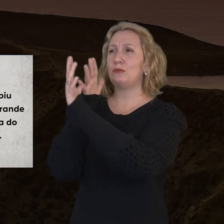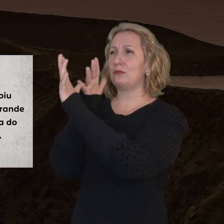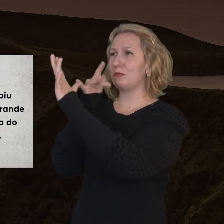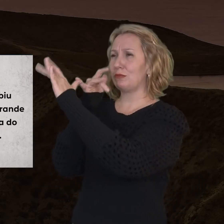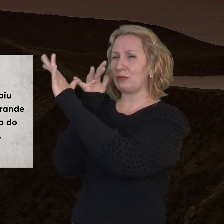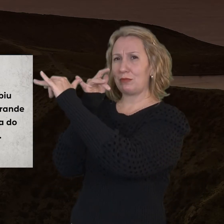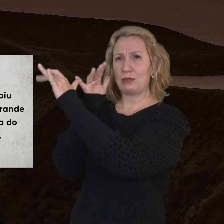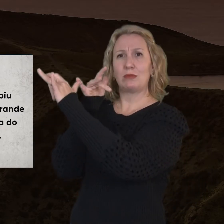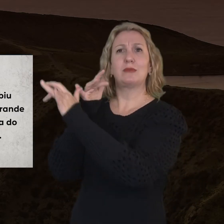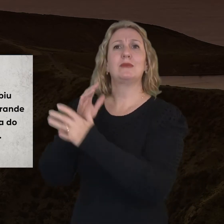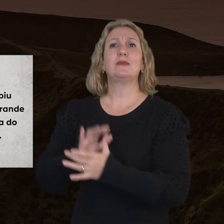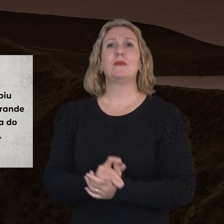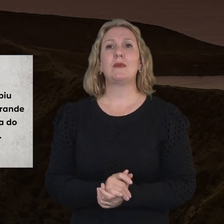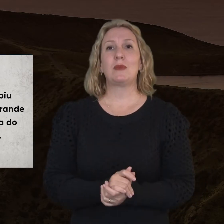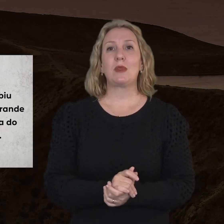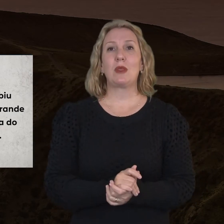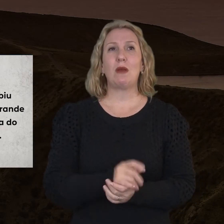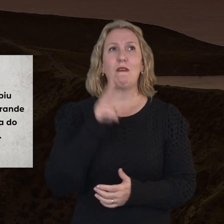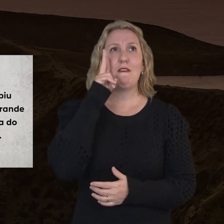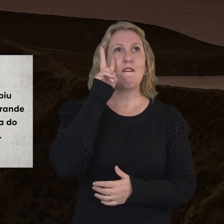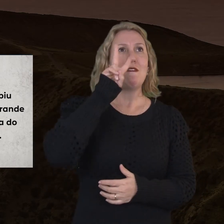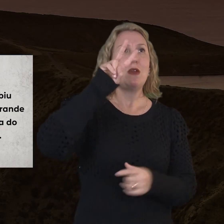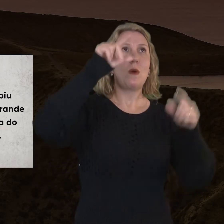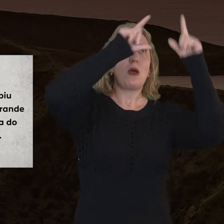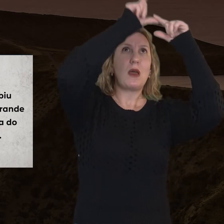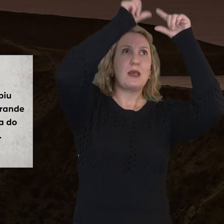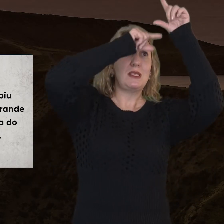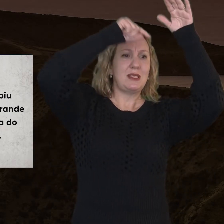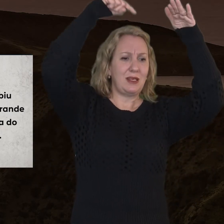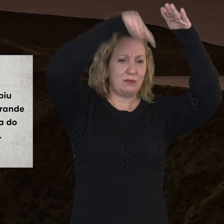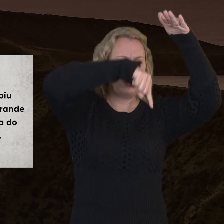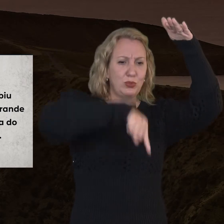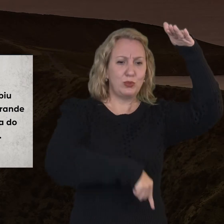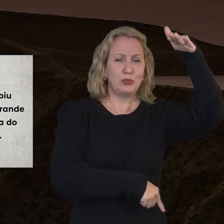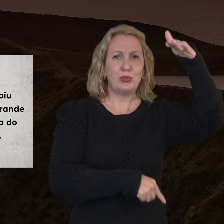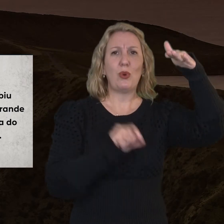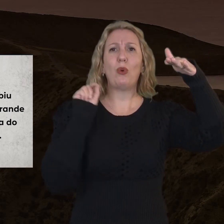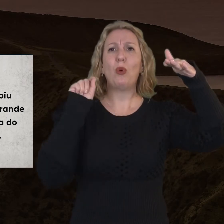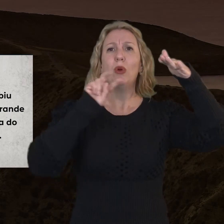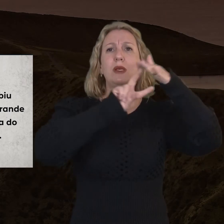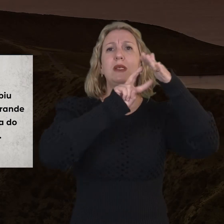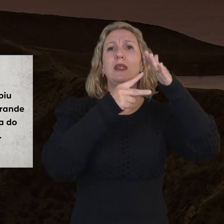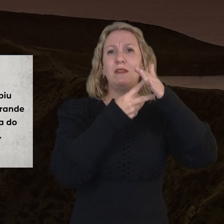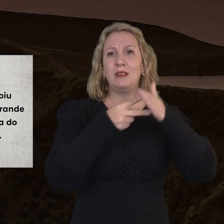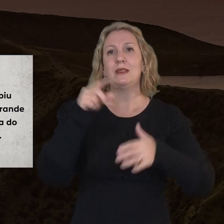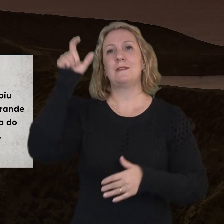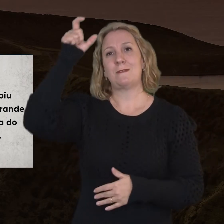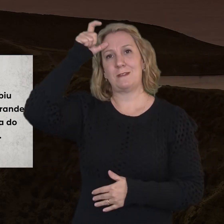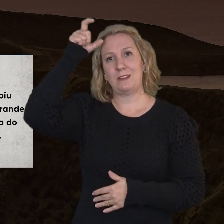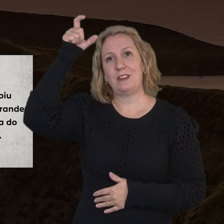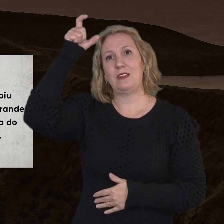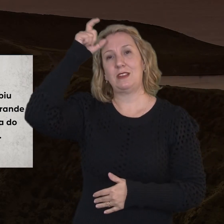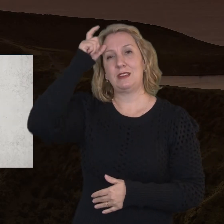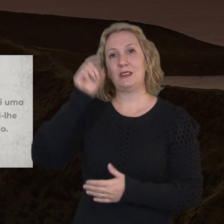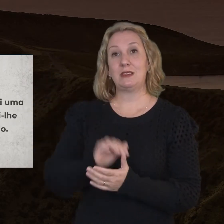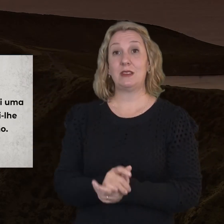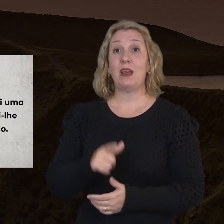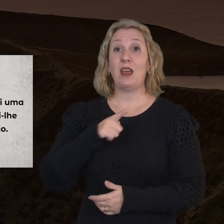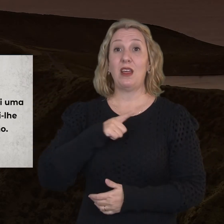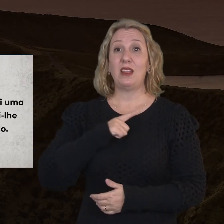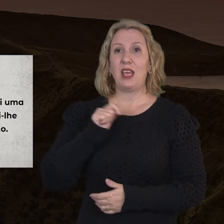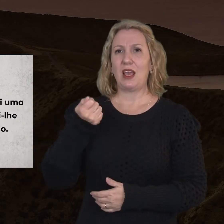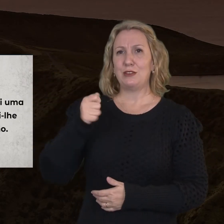essa estrela quem que é é satanás e foi-lhe dada a chave do poço do abismo a quinta trombeta já é o